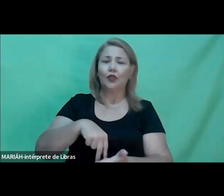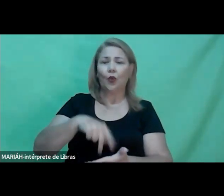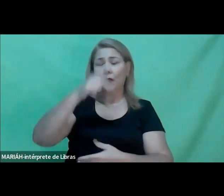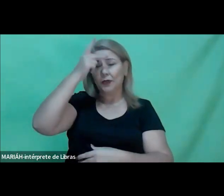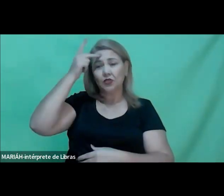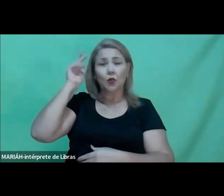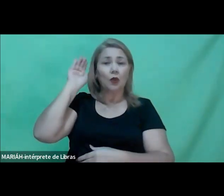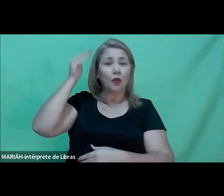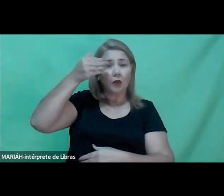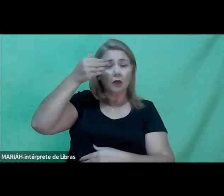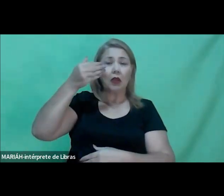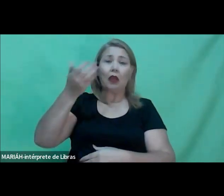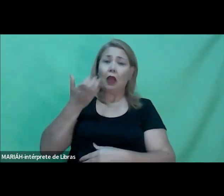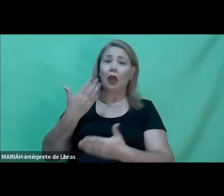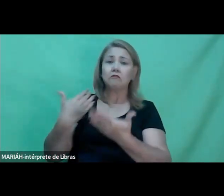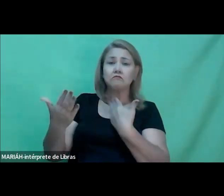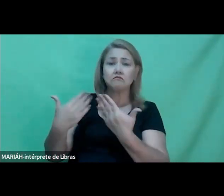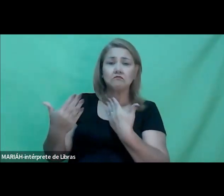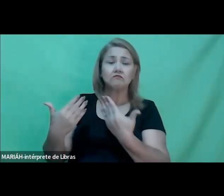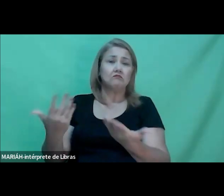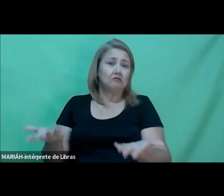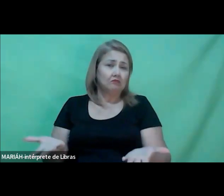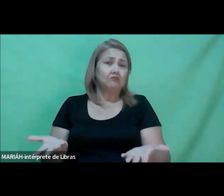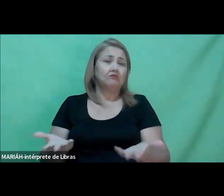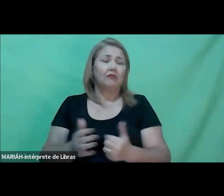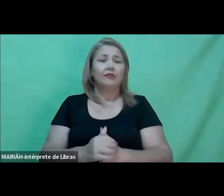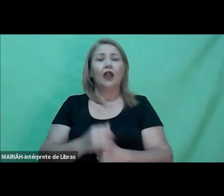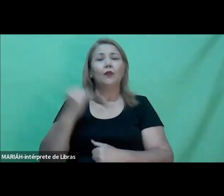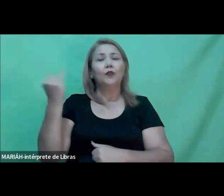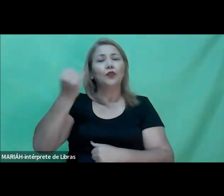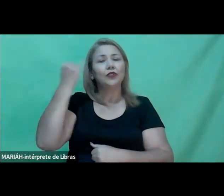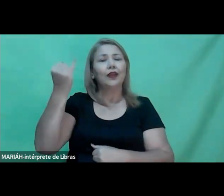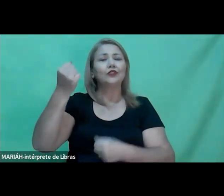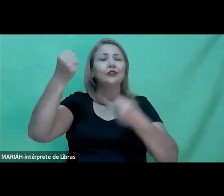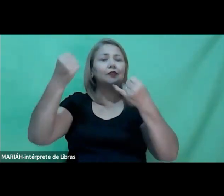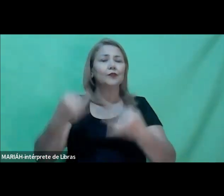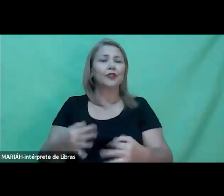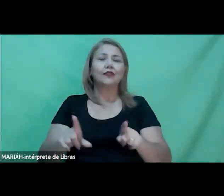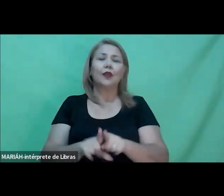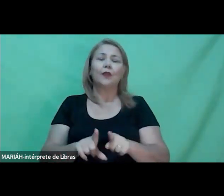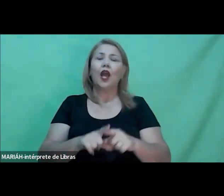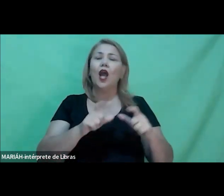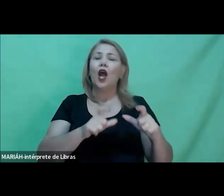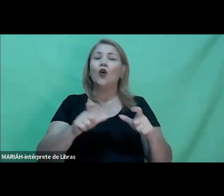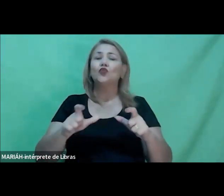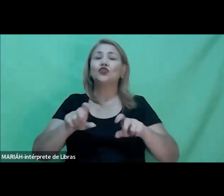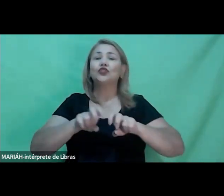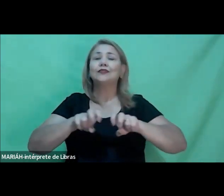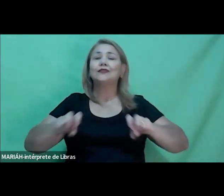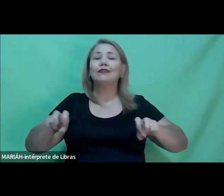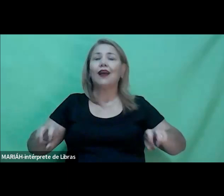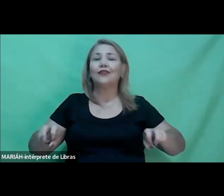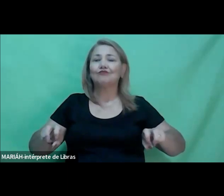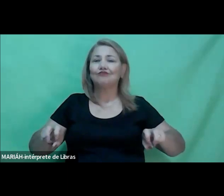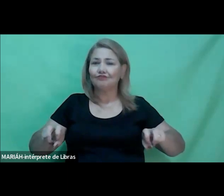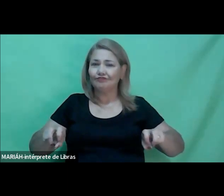con ellas también es importante describir dónde estamos sentados sí dónde